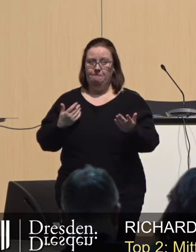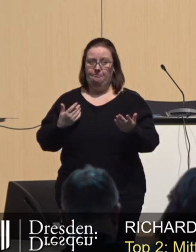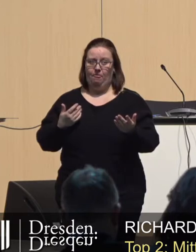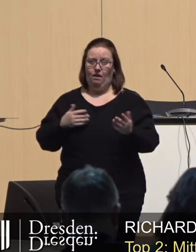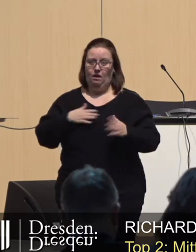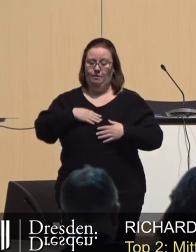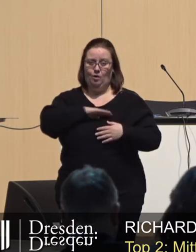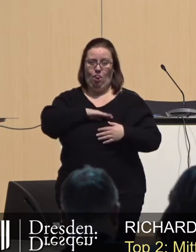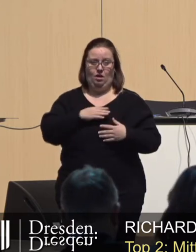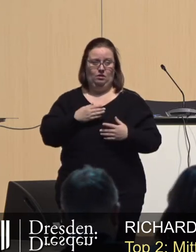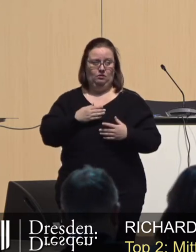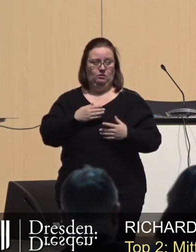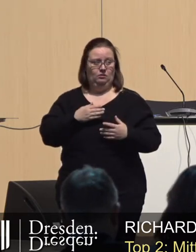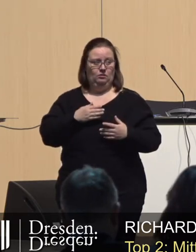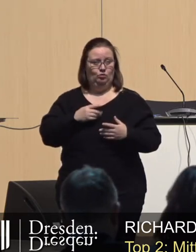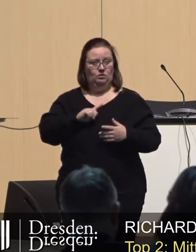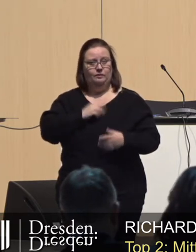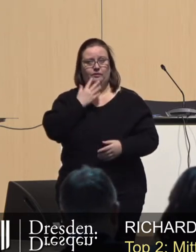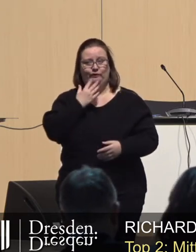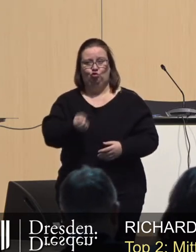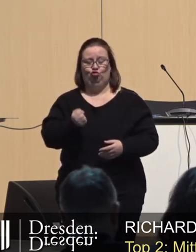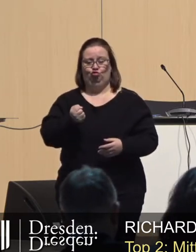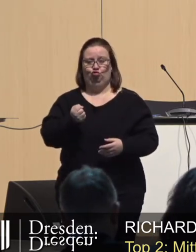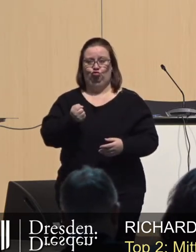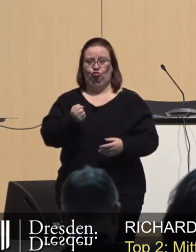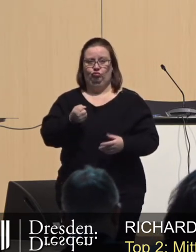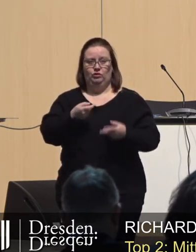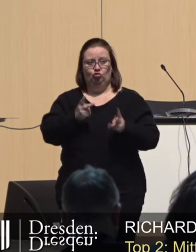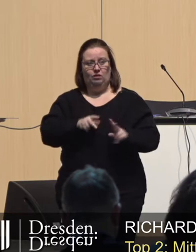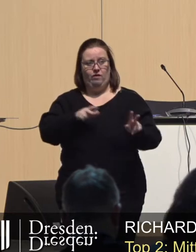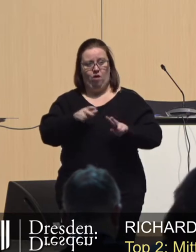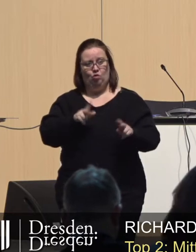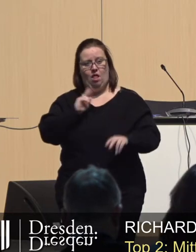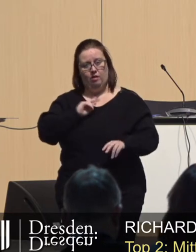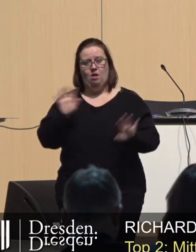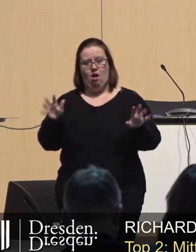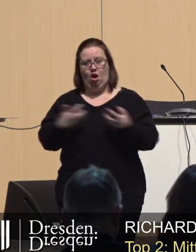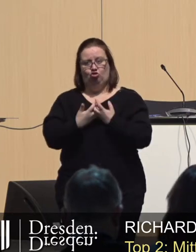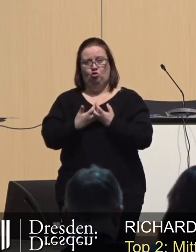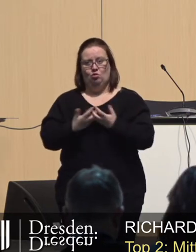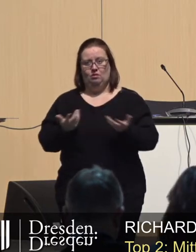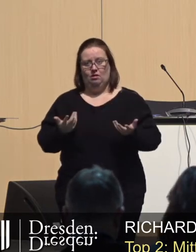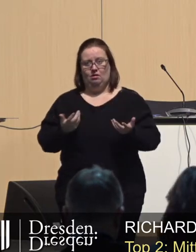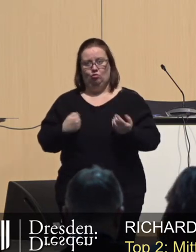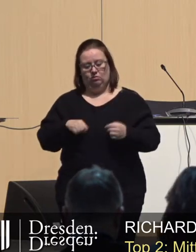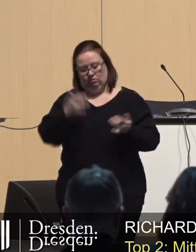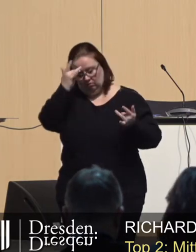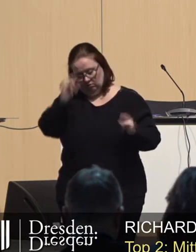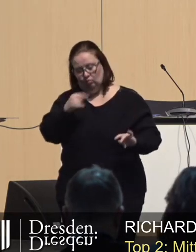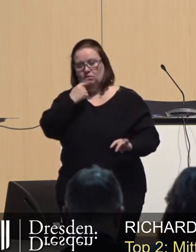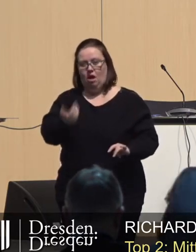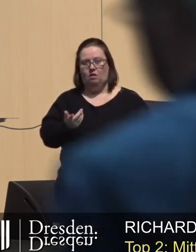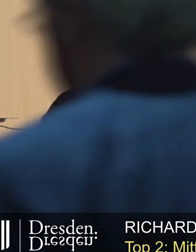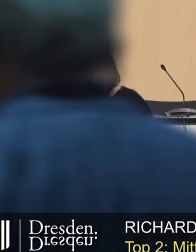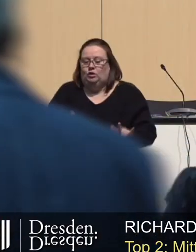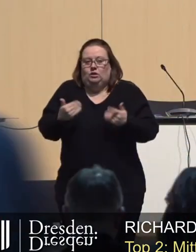liebe Kolleginnen und Kollegen, würde ich mir sehr wünschen, dass die Stadtverwaltung endlich den Arsch in der Hose hat und das auch anzuerkennen und es auch zu sagen, weil